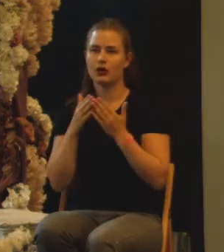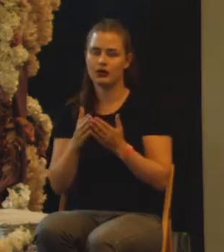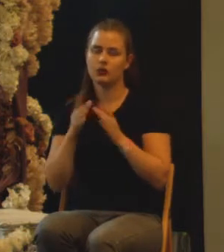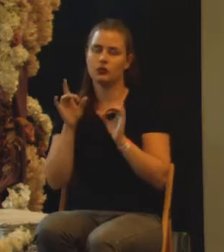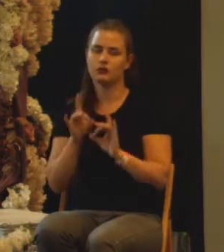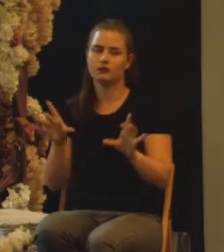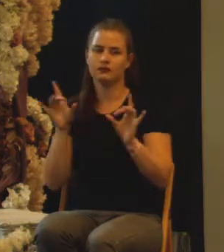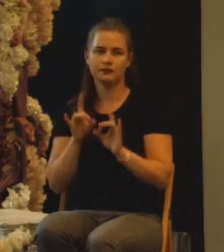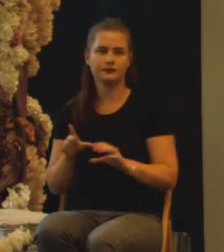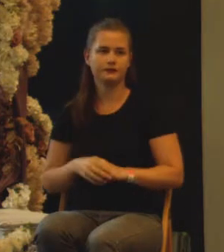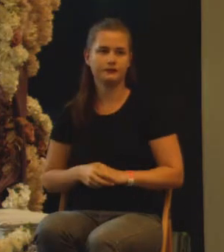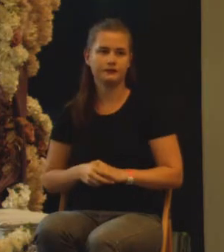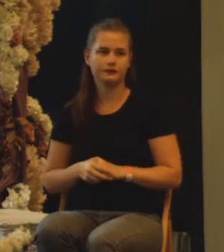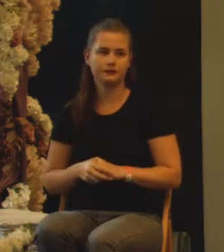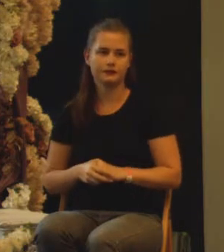розказала.